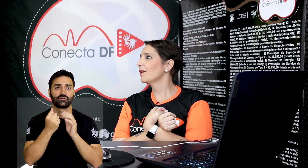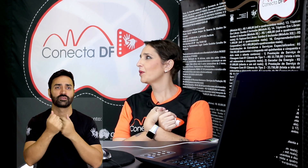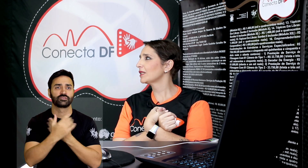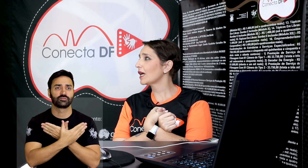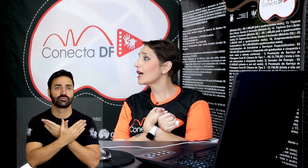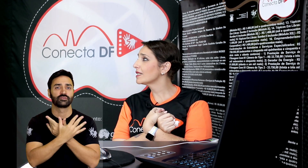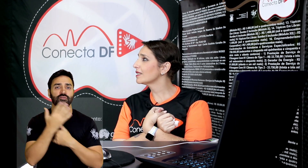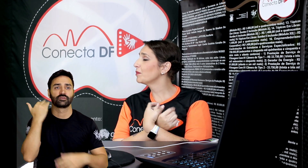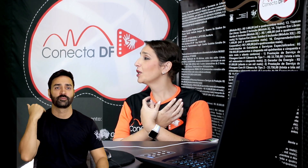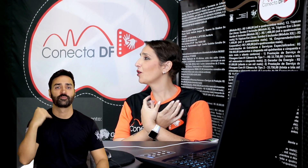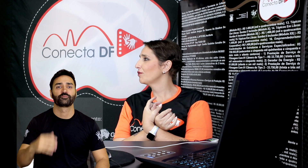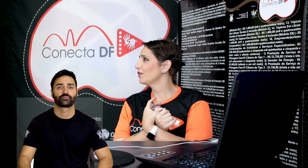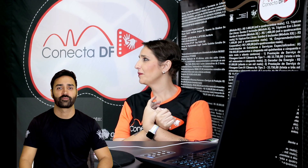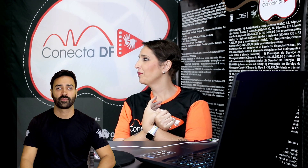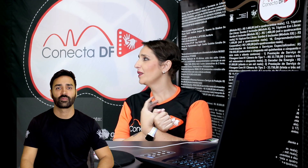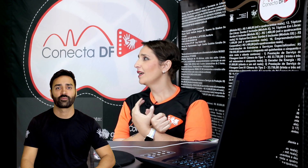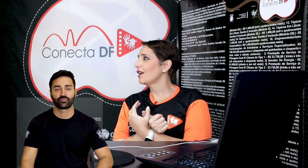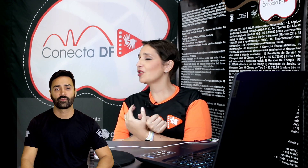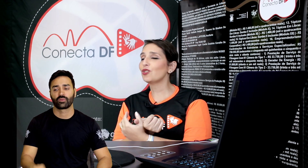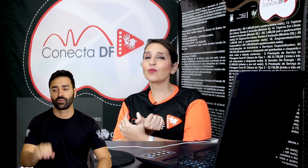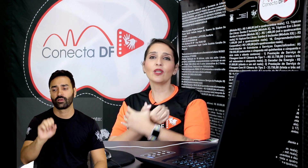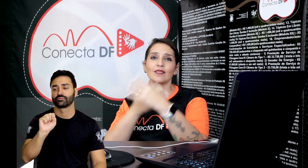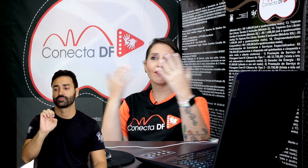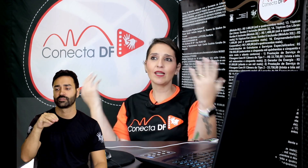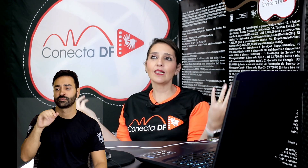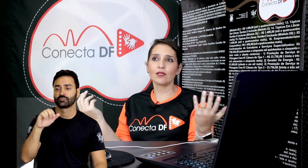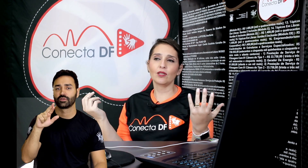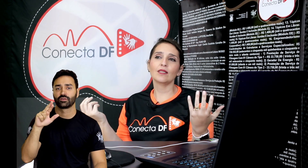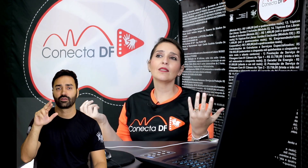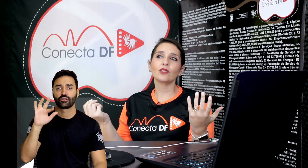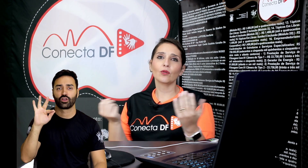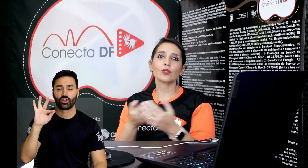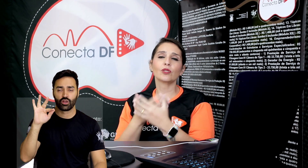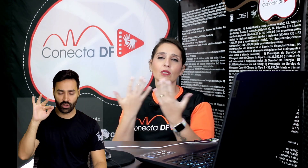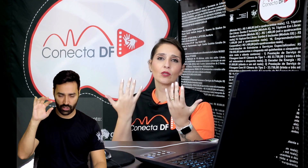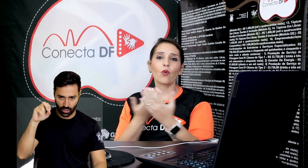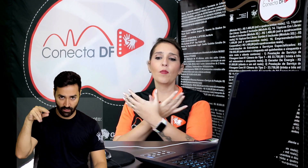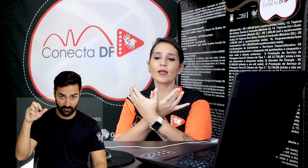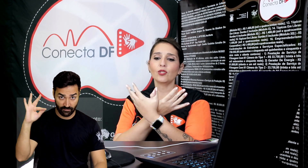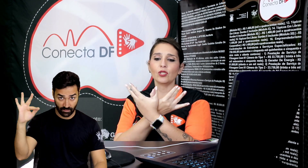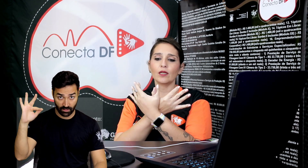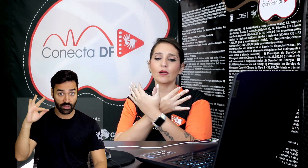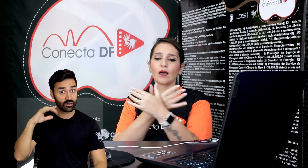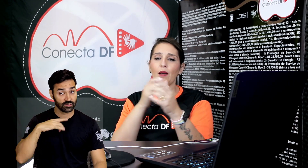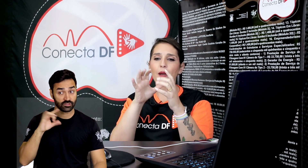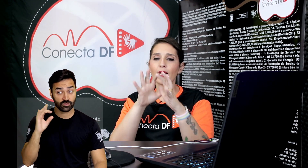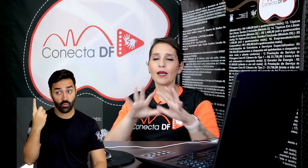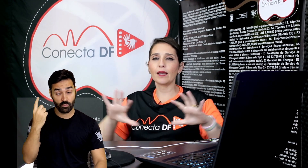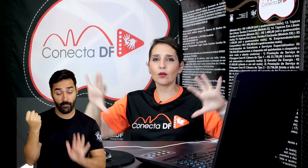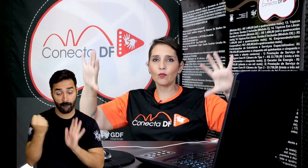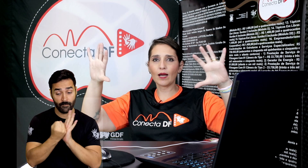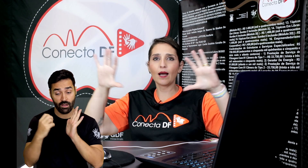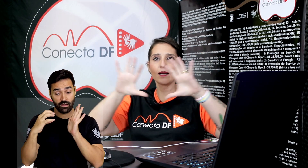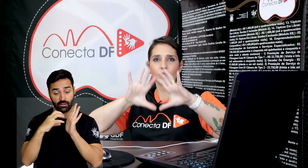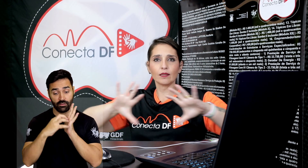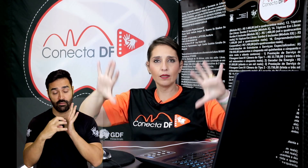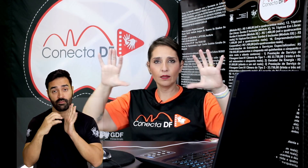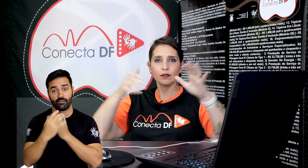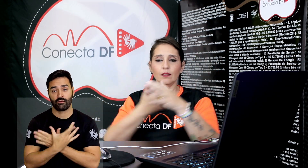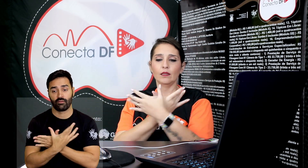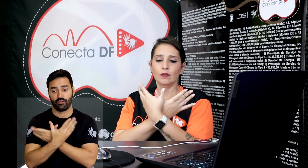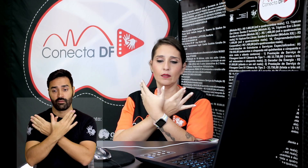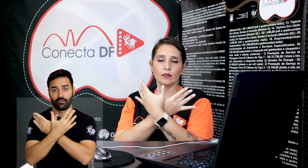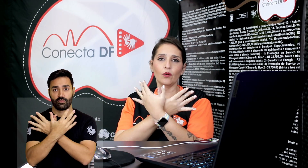Um tempo atrás, o Smirnoff. A gente não tinha essa variedade que existe hoje. Tinha só uma que tinha... A marca era uma águia,